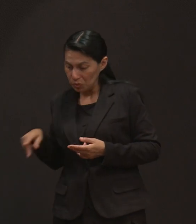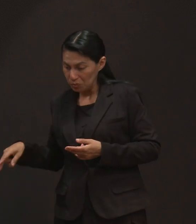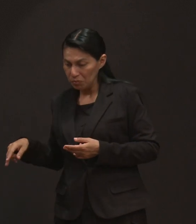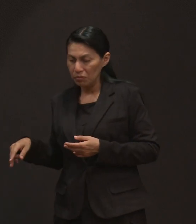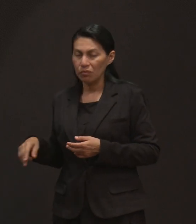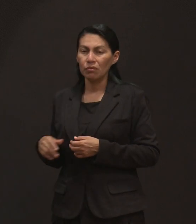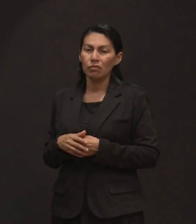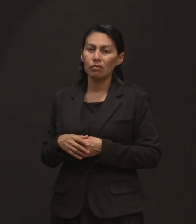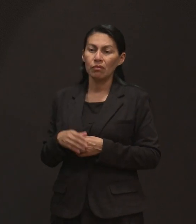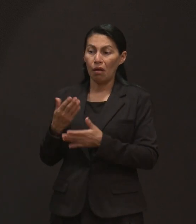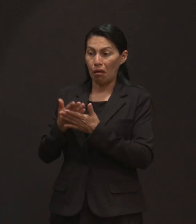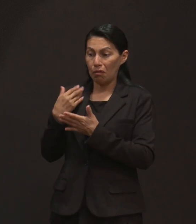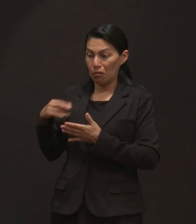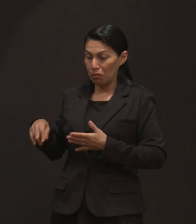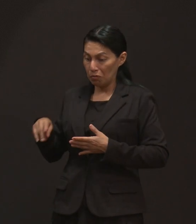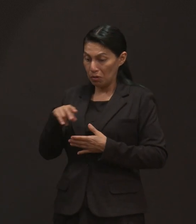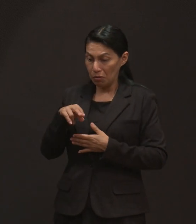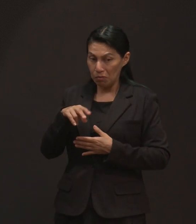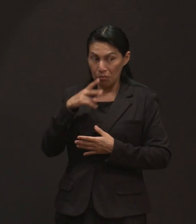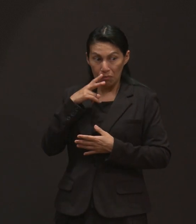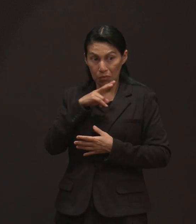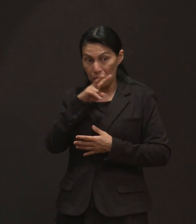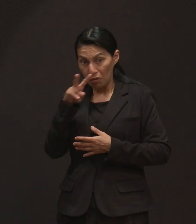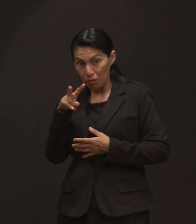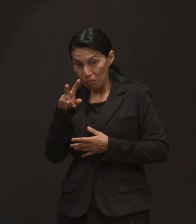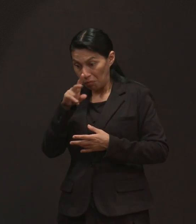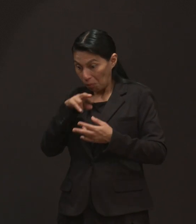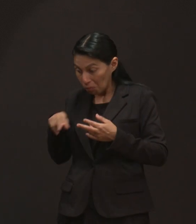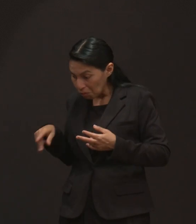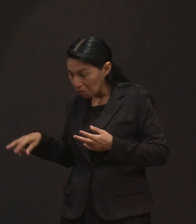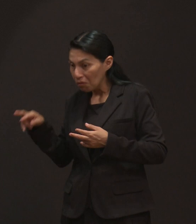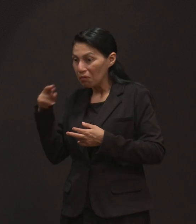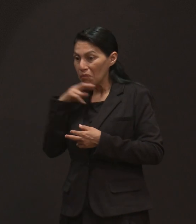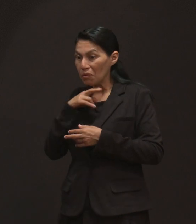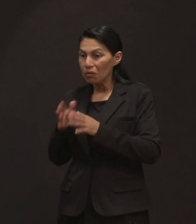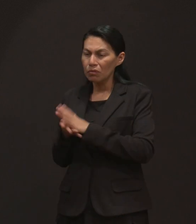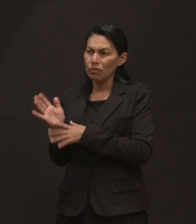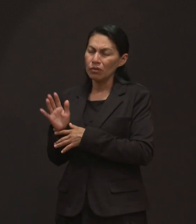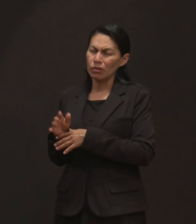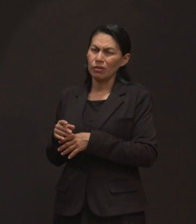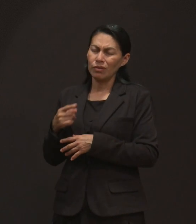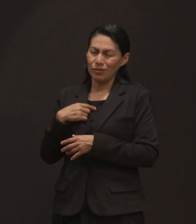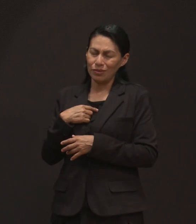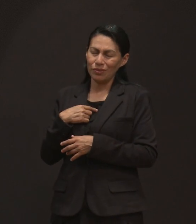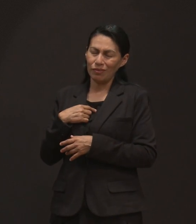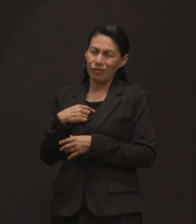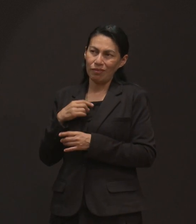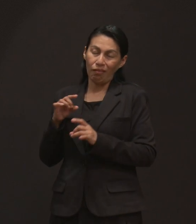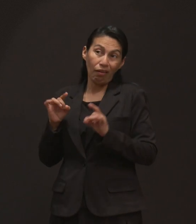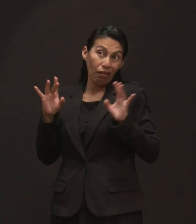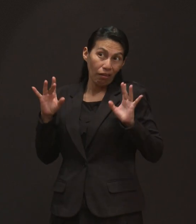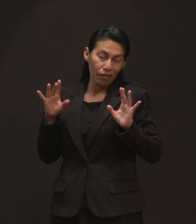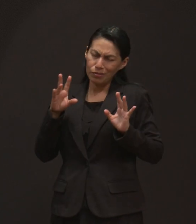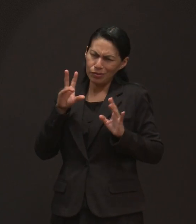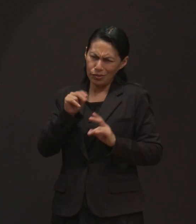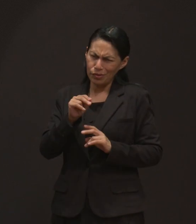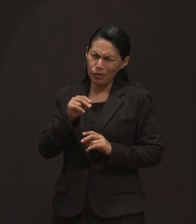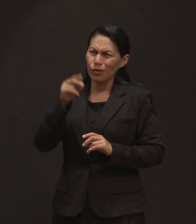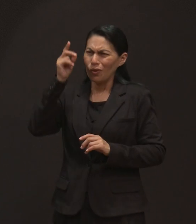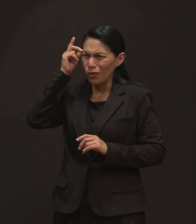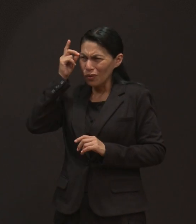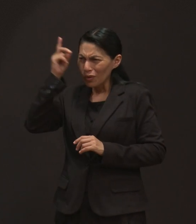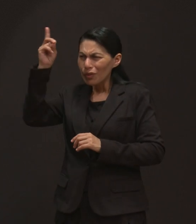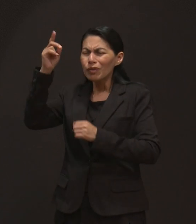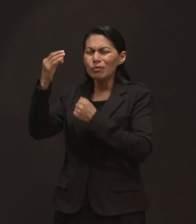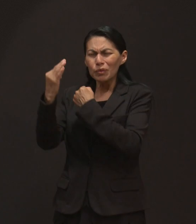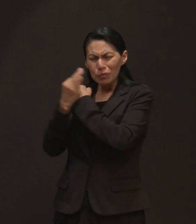se bajaron, pero bien rápido. Entonces, eso no es casualidad, sino realmente veo la mano de